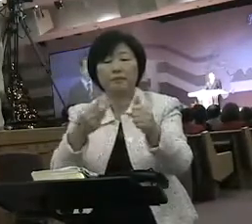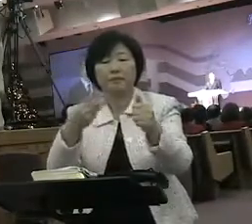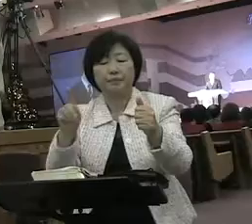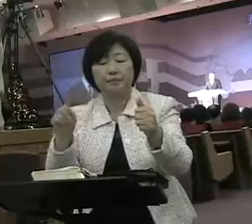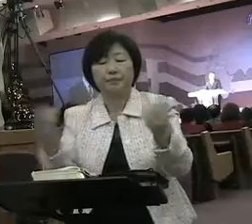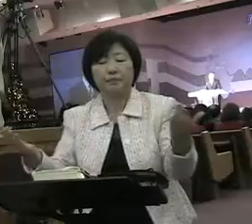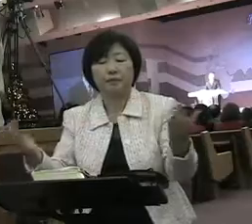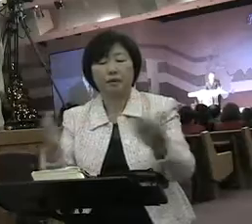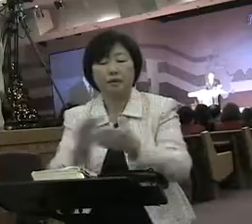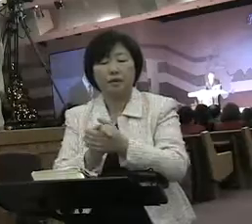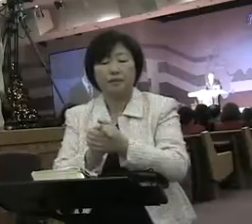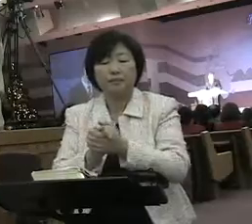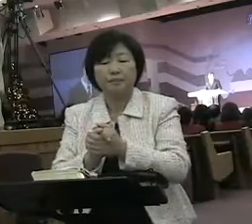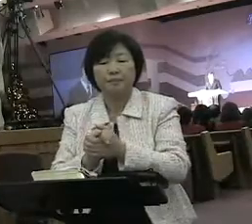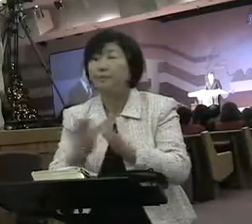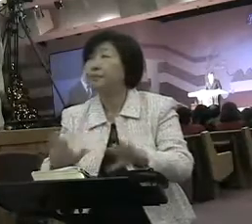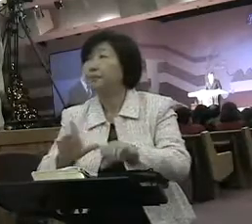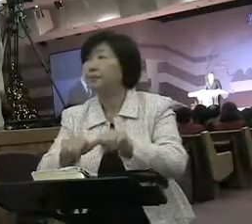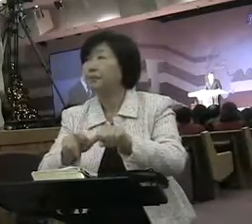이 시간에